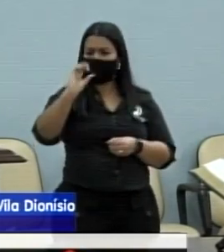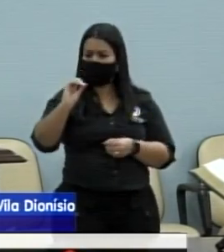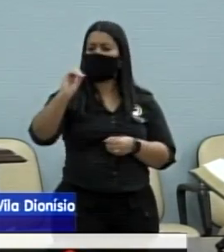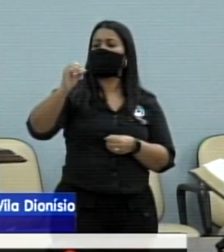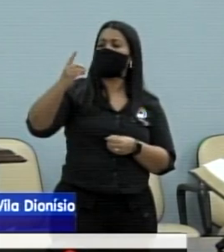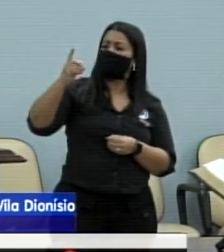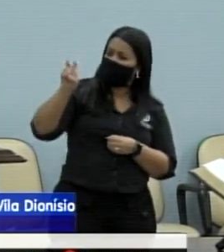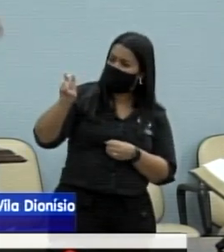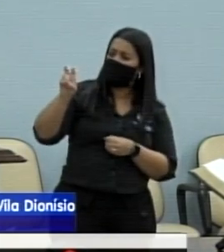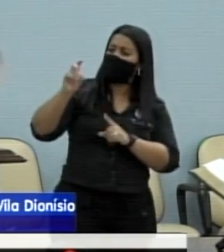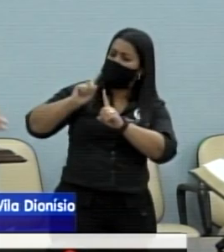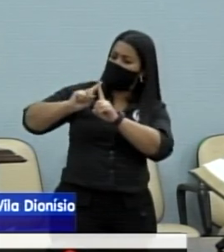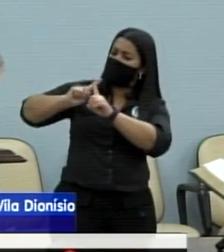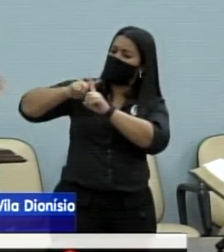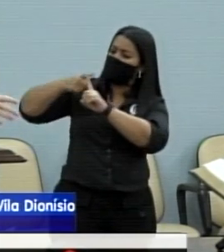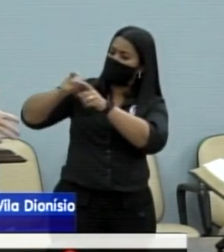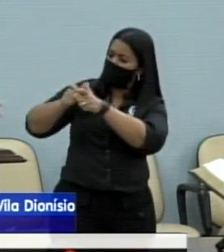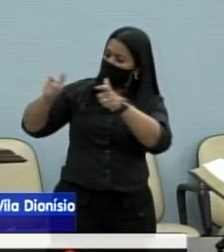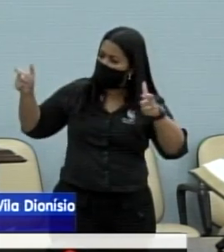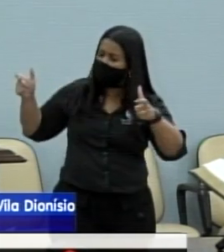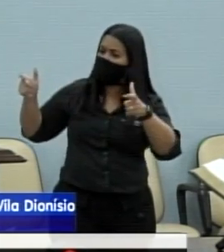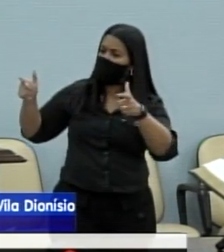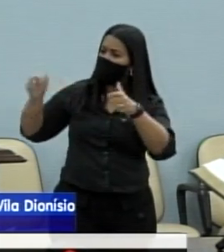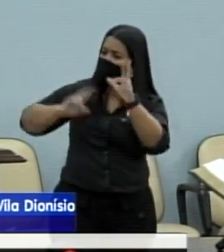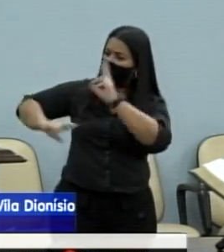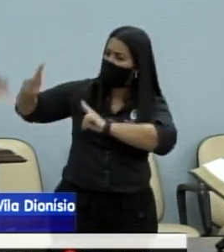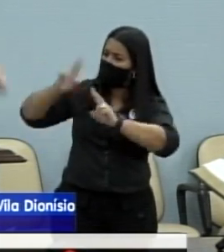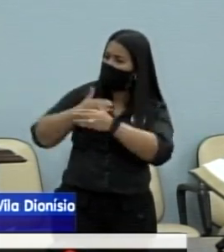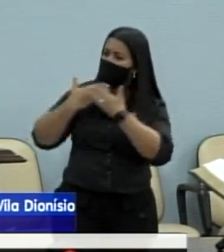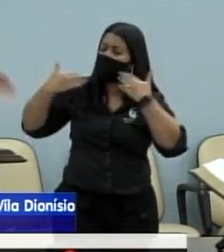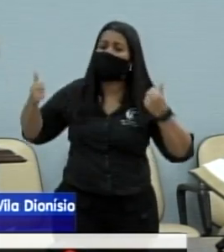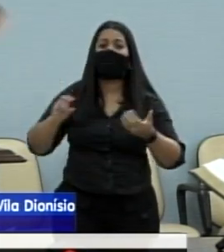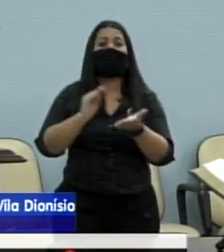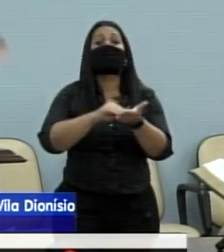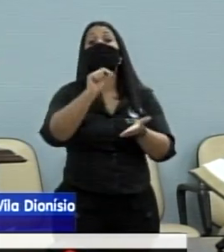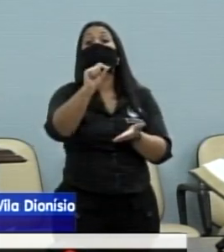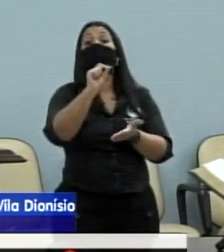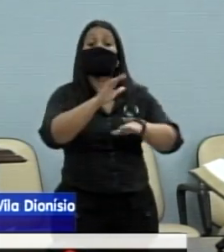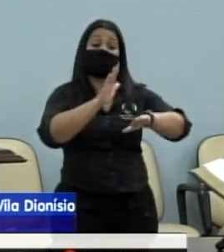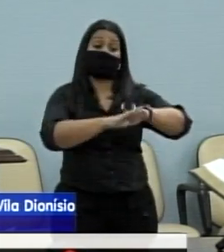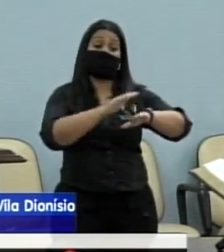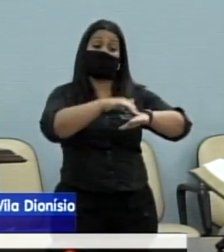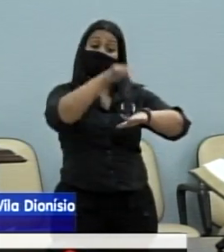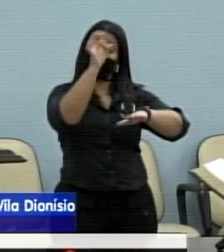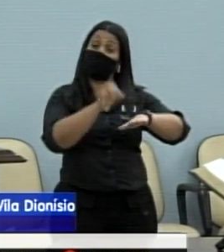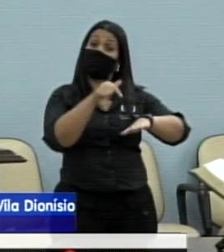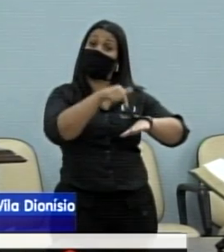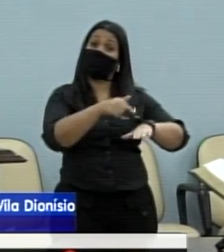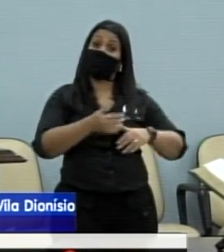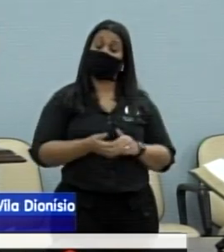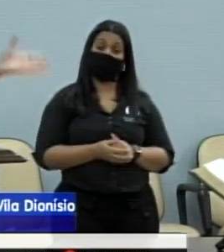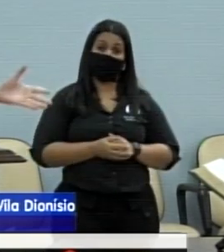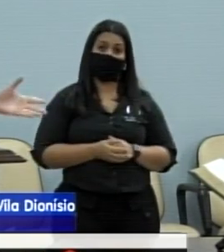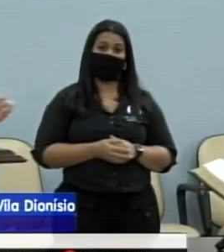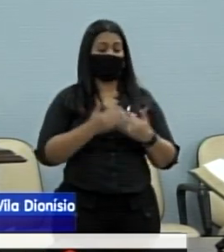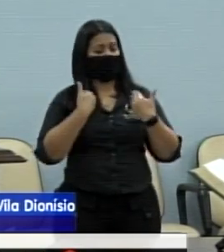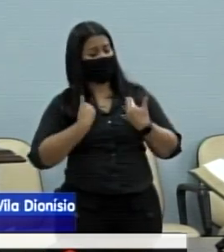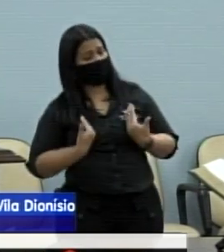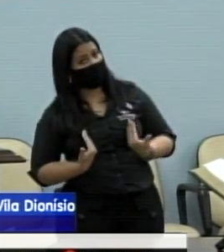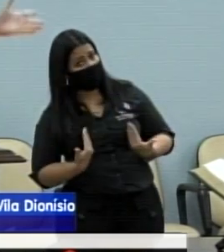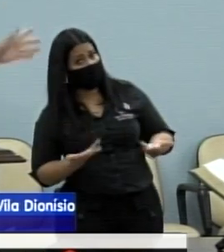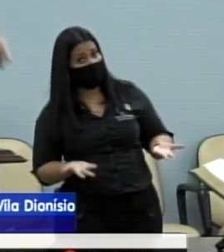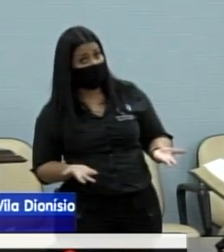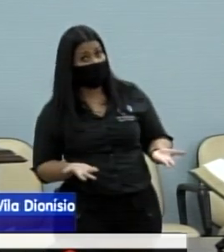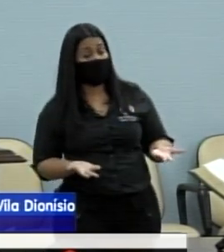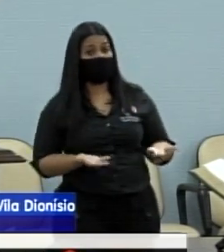2, 5, 10, 20 vezes maior que a nossa conseguiram um resultado melhor, o que falta é competência. Está cansado,